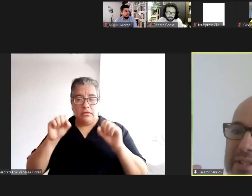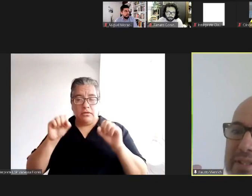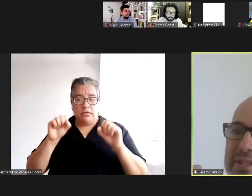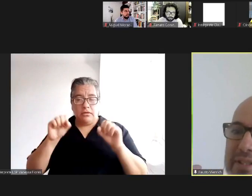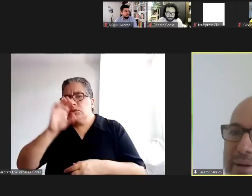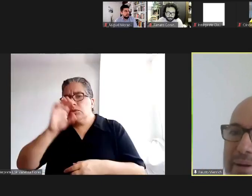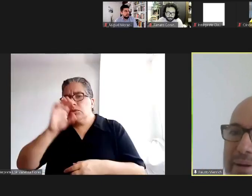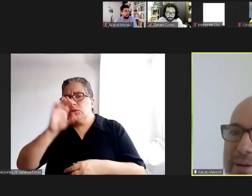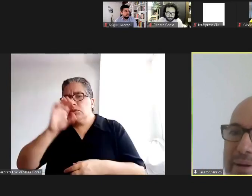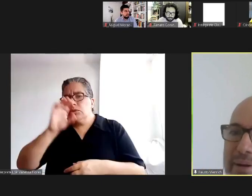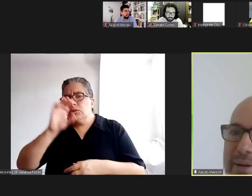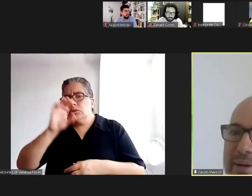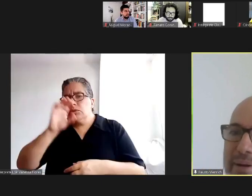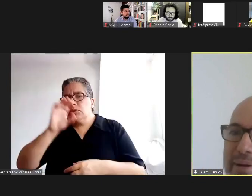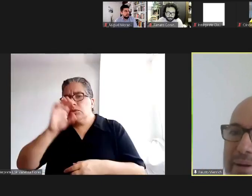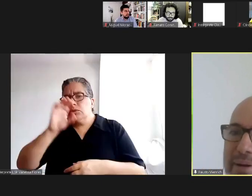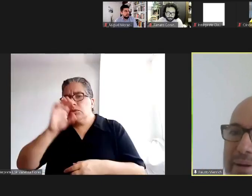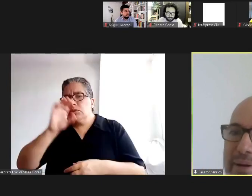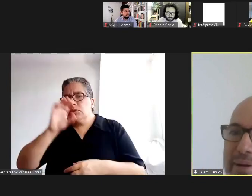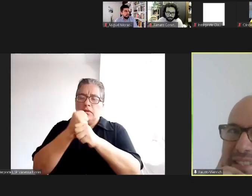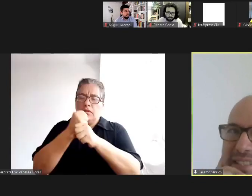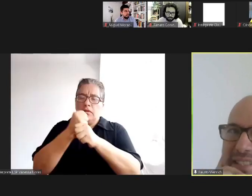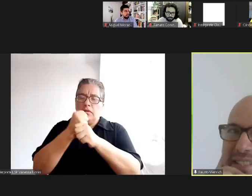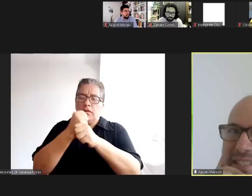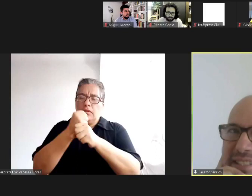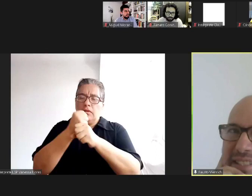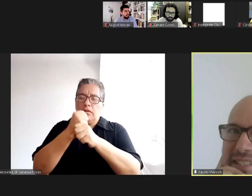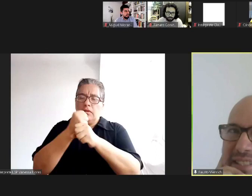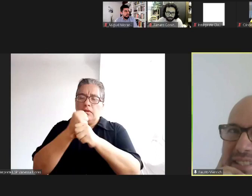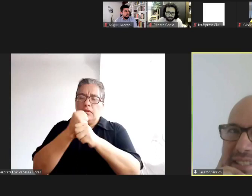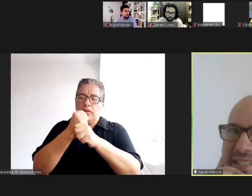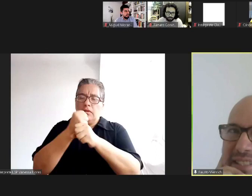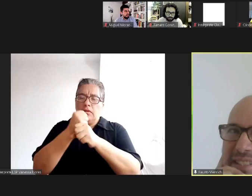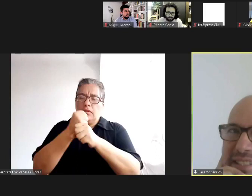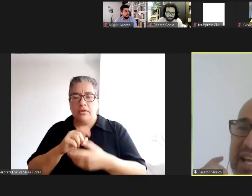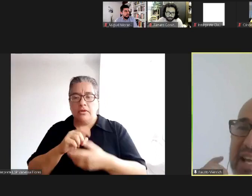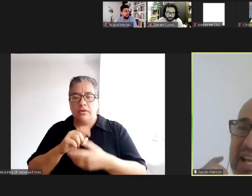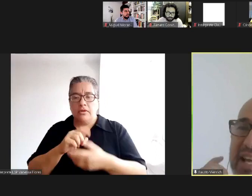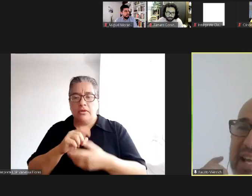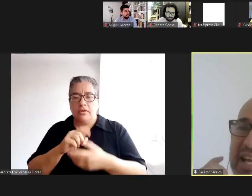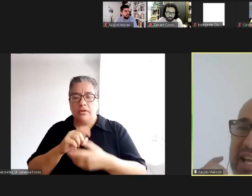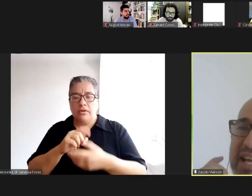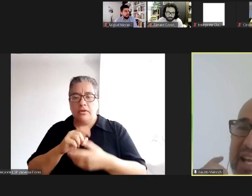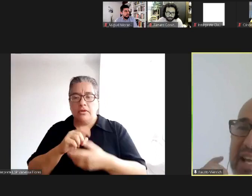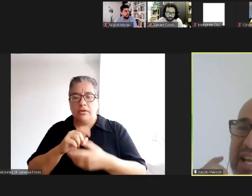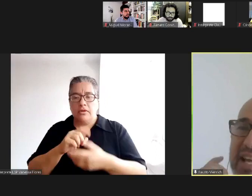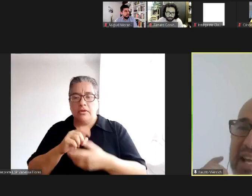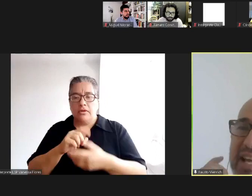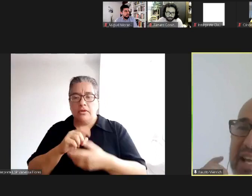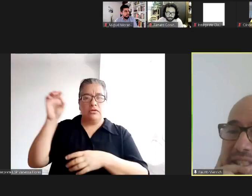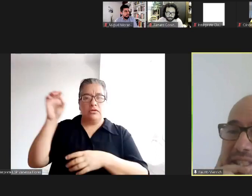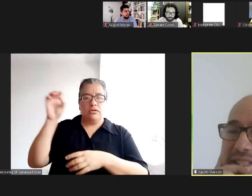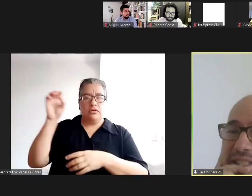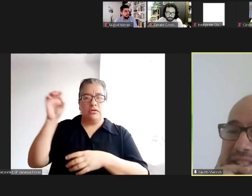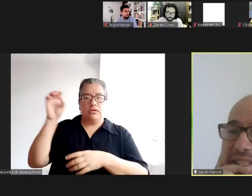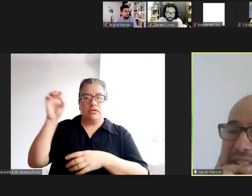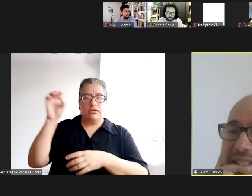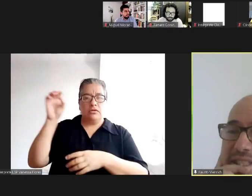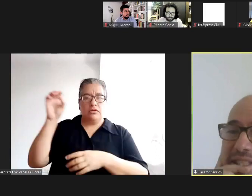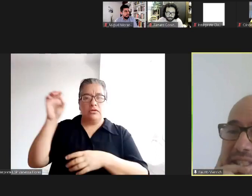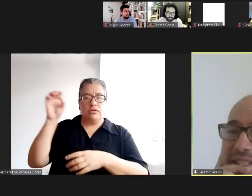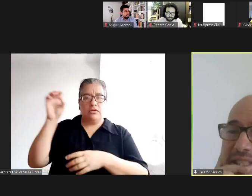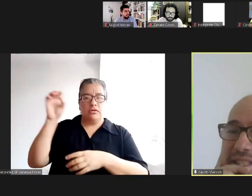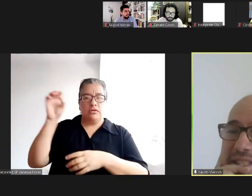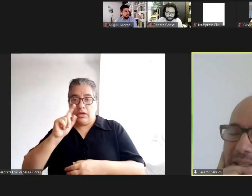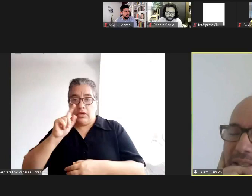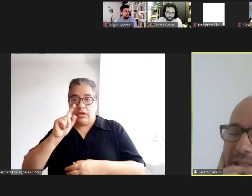poder trabajar en este tema de la implementación, ¿no? Hace un año, dos años se llevó a cabo en Ecuador, en Quito, un evento muy interesante, en